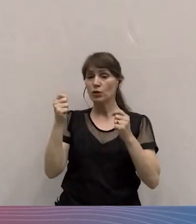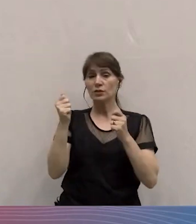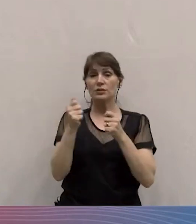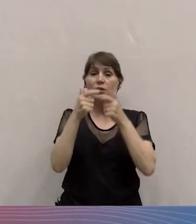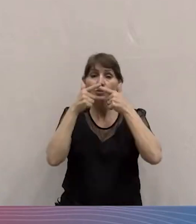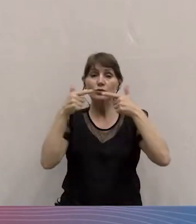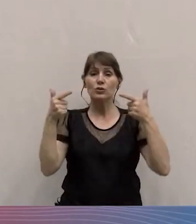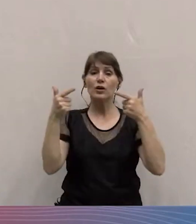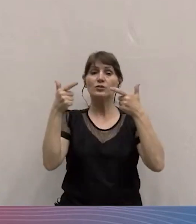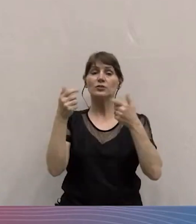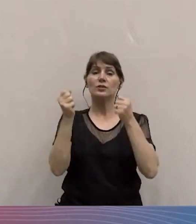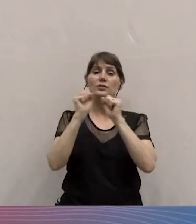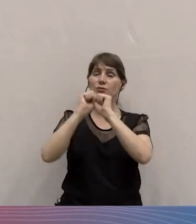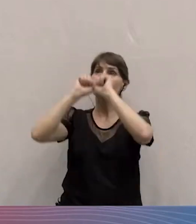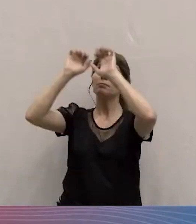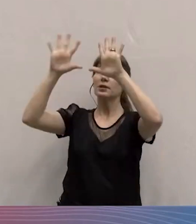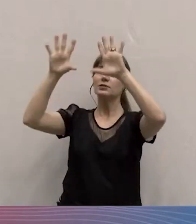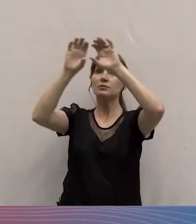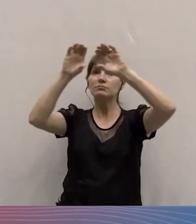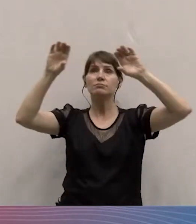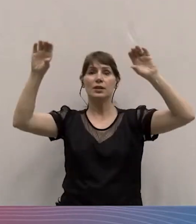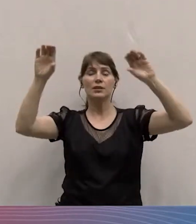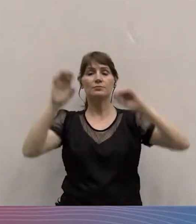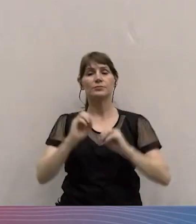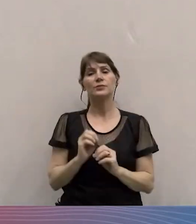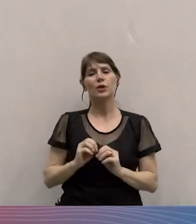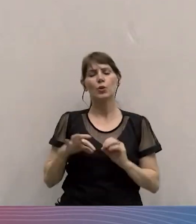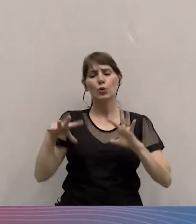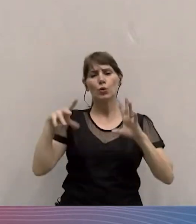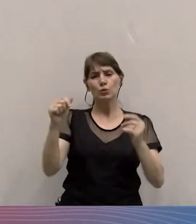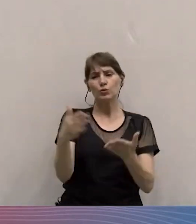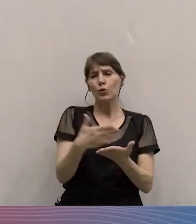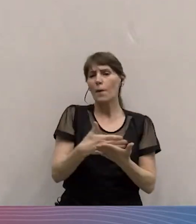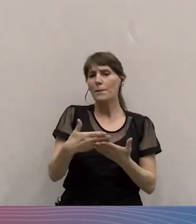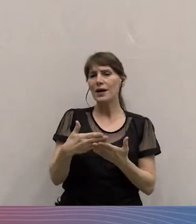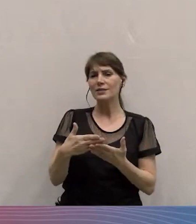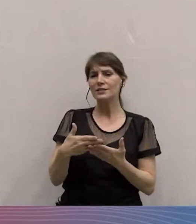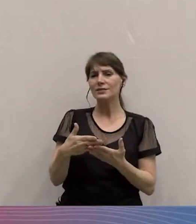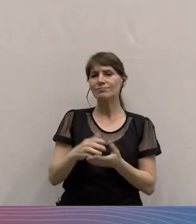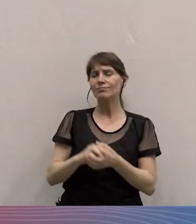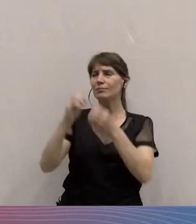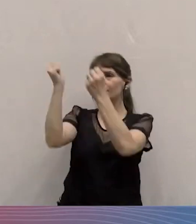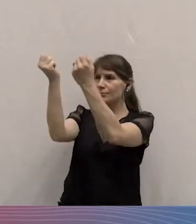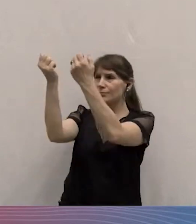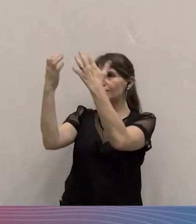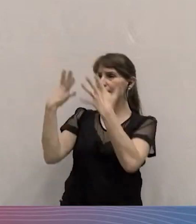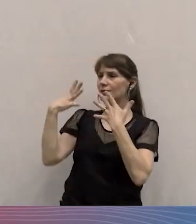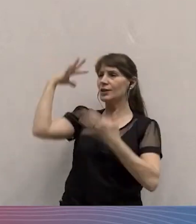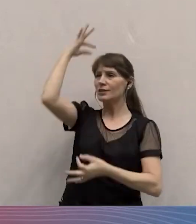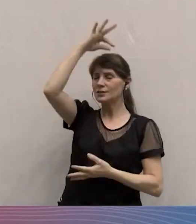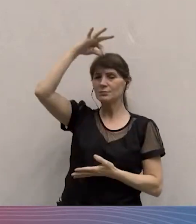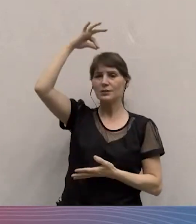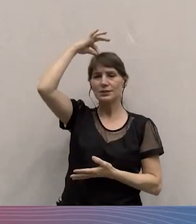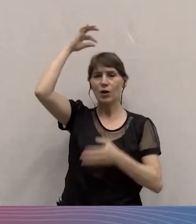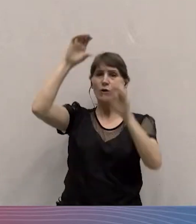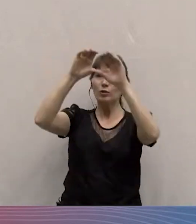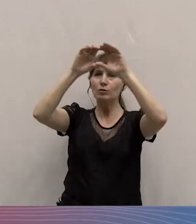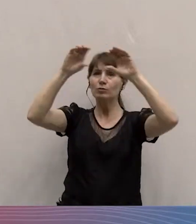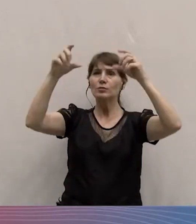de bênção espiritual nos lugares celestiais. Tudo começa com a bênção espiritual nos lugares